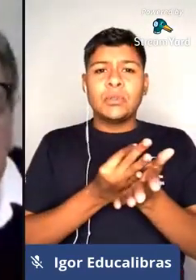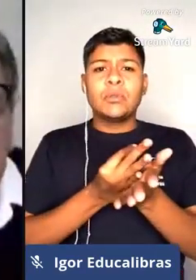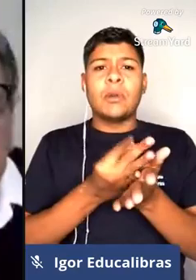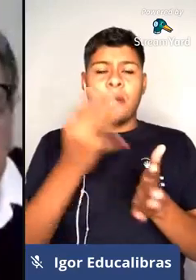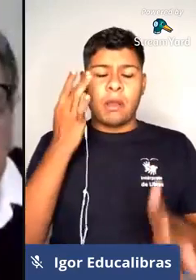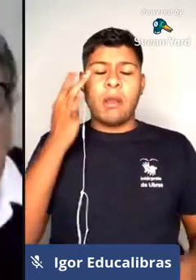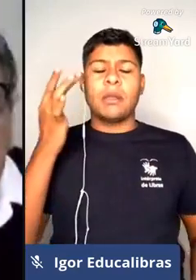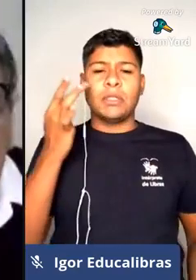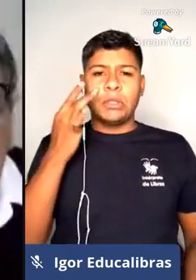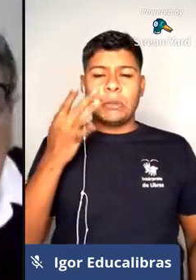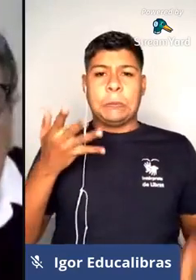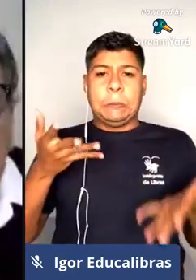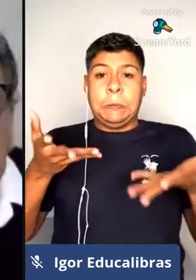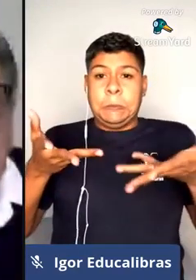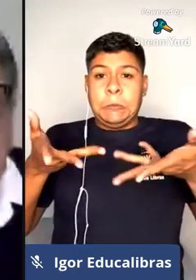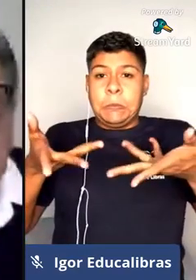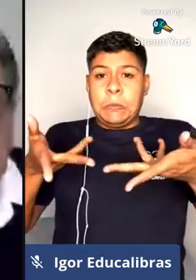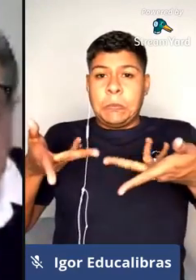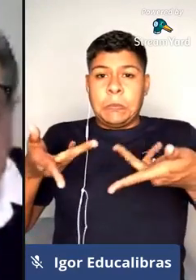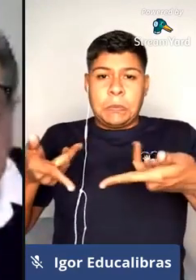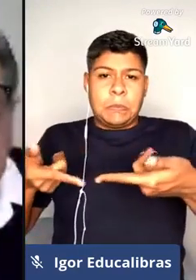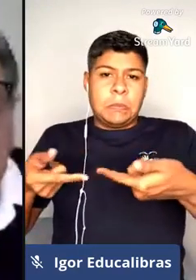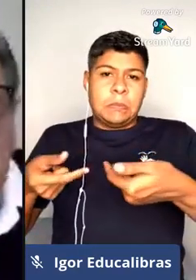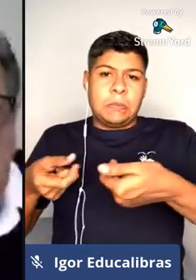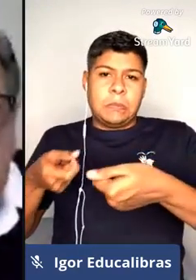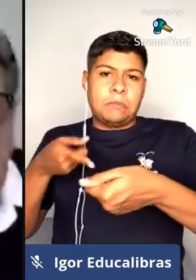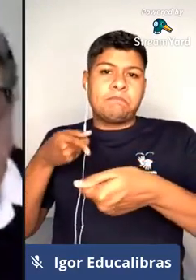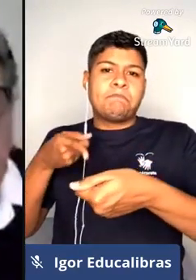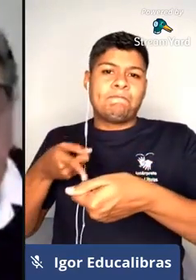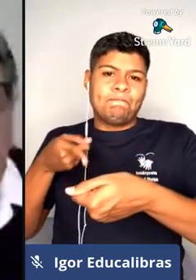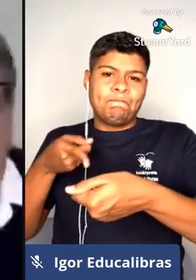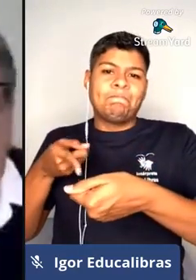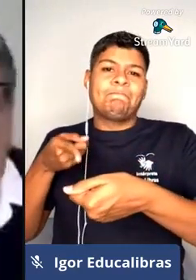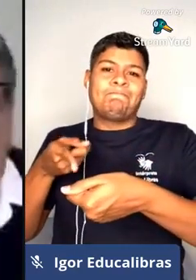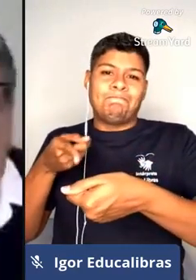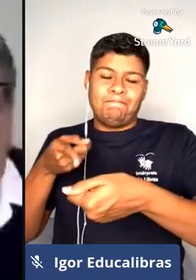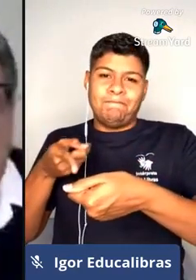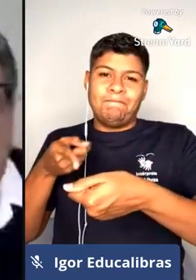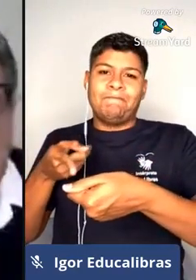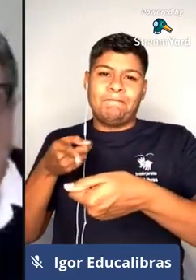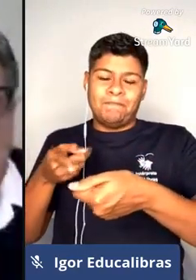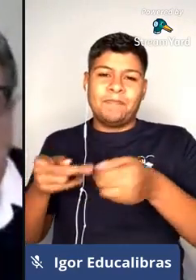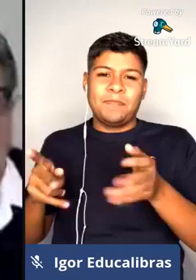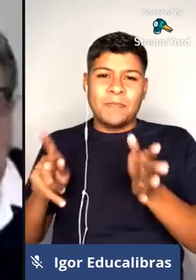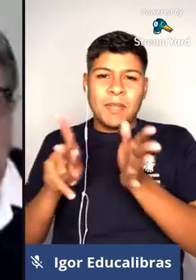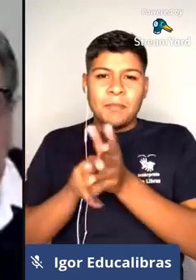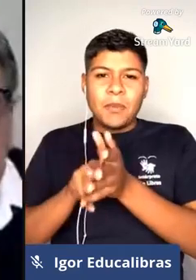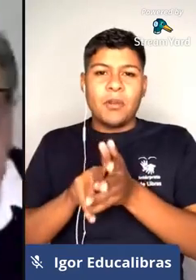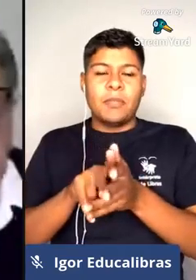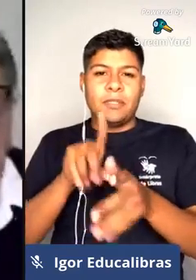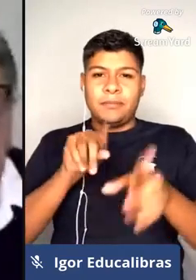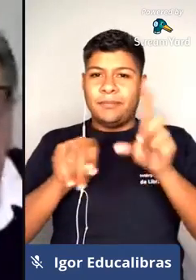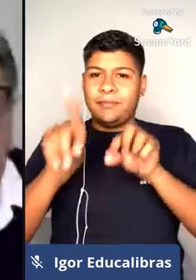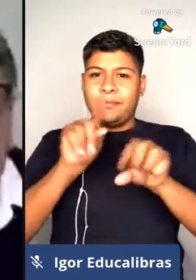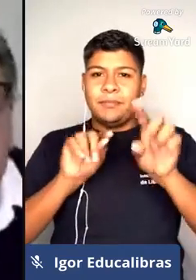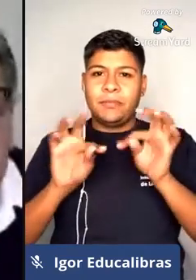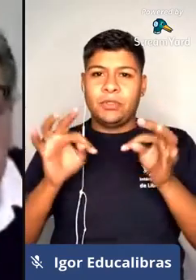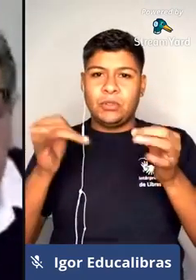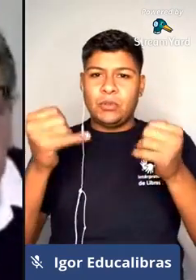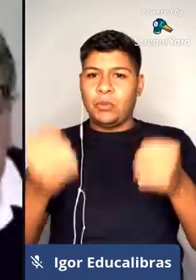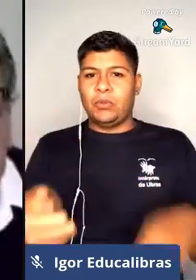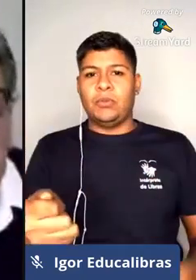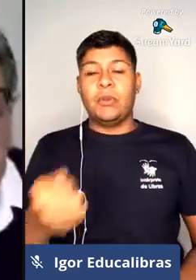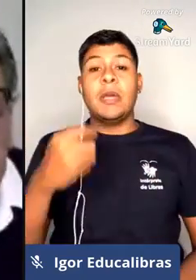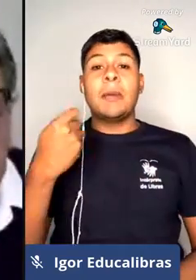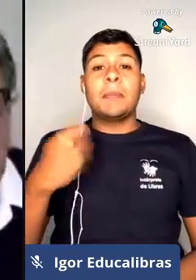que caiu com uma luva, né, nas expectativas de todos. Agora, precisa